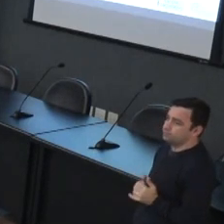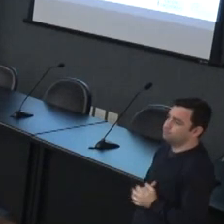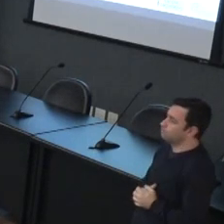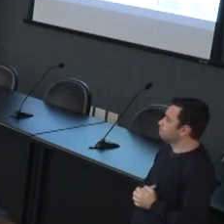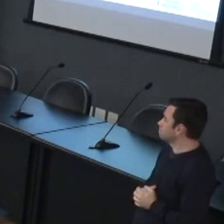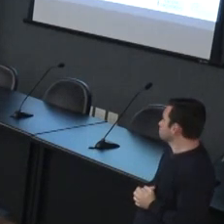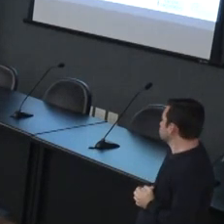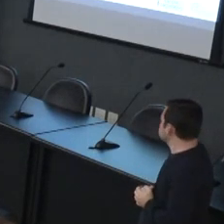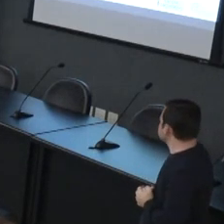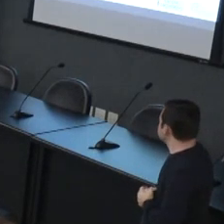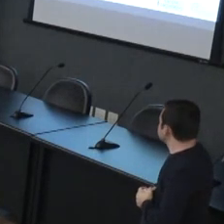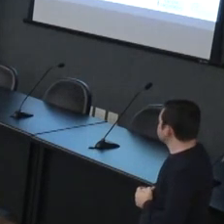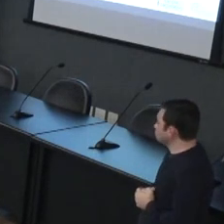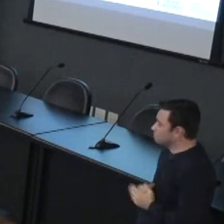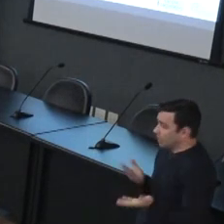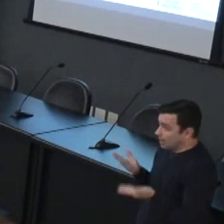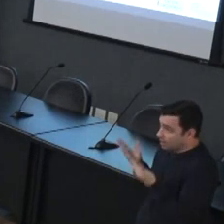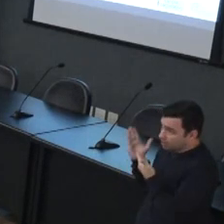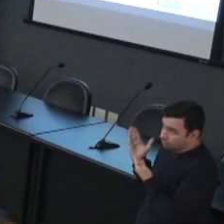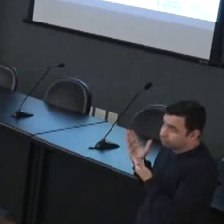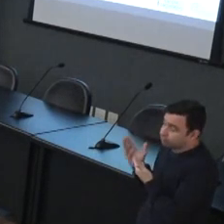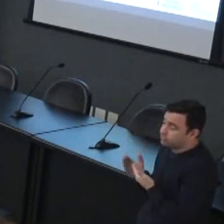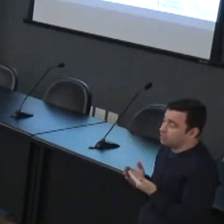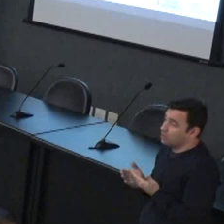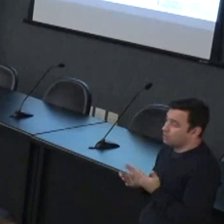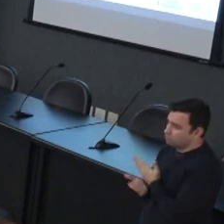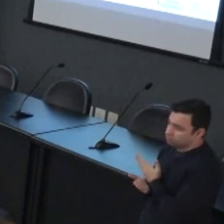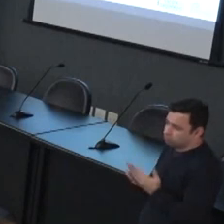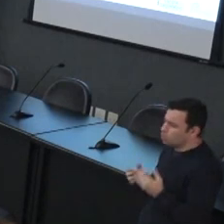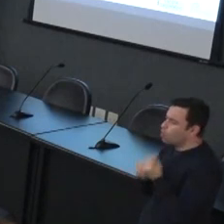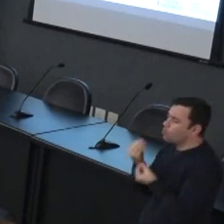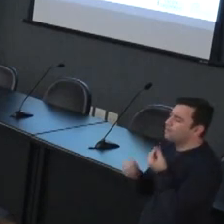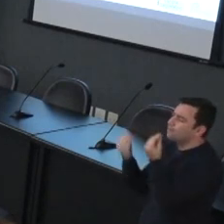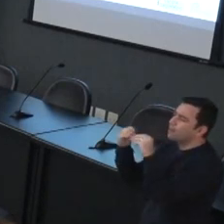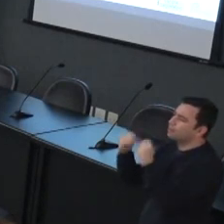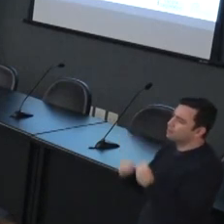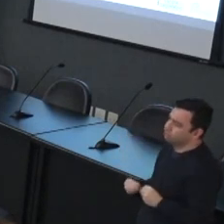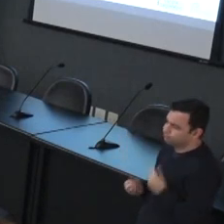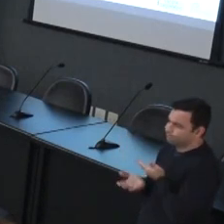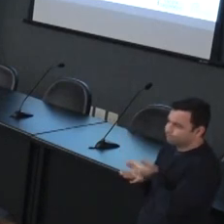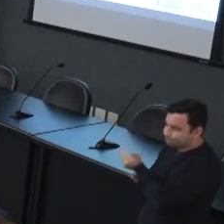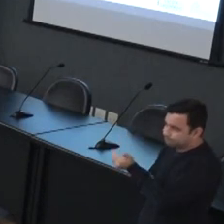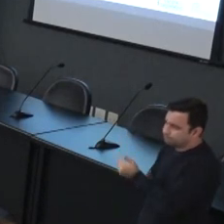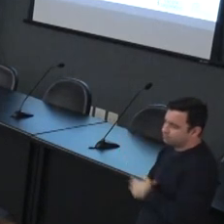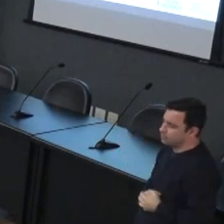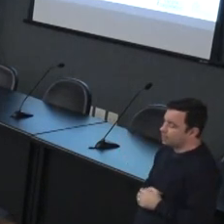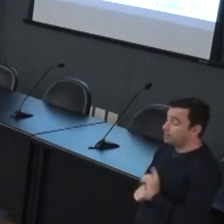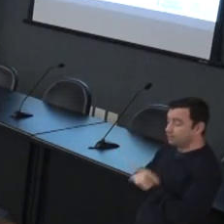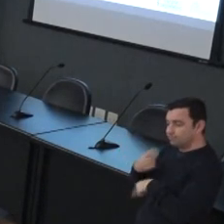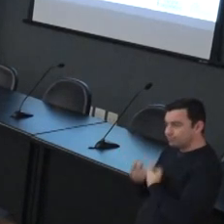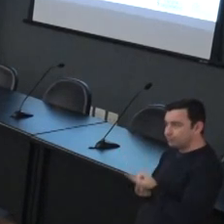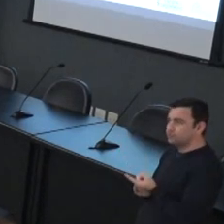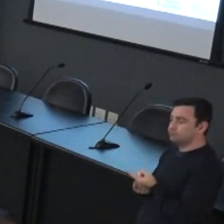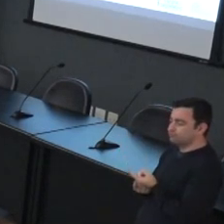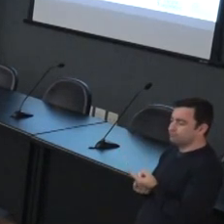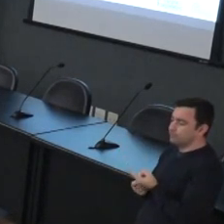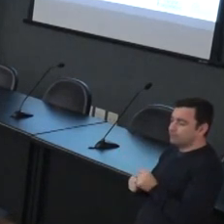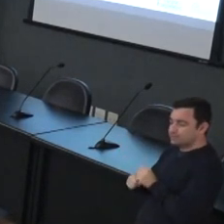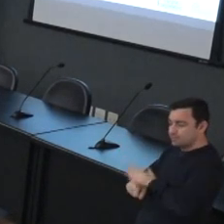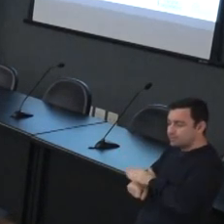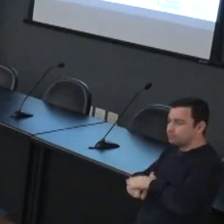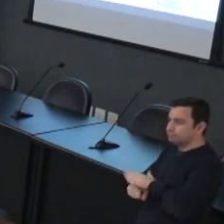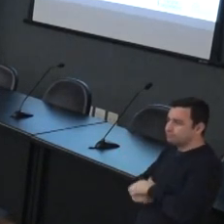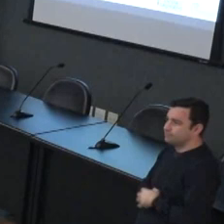vamos falar um pouquinho então dos aspectos práticos de implantação para daí partir para o exercício num segundo momento